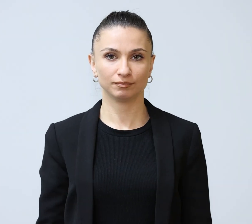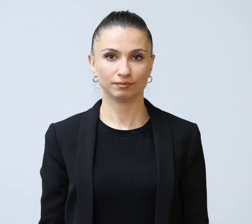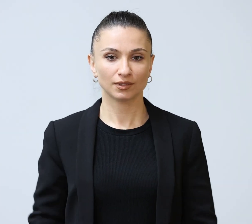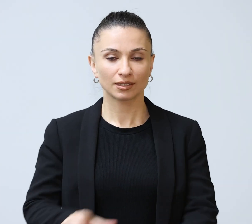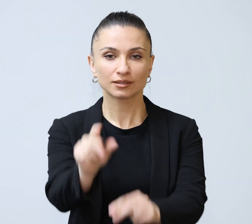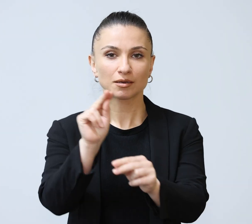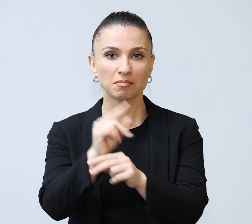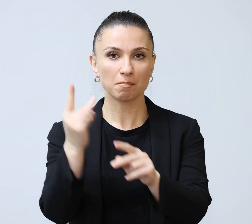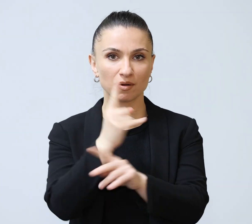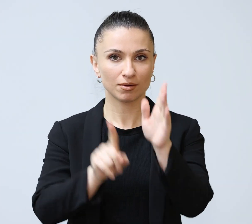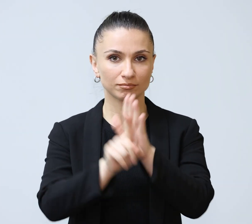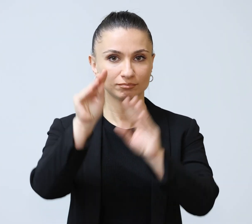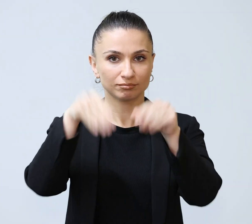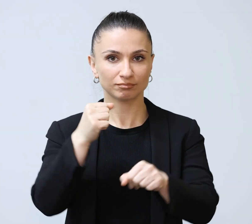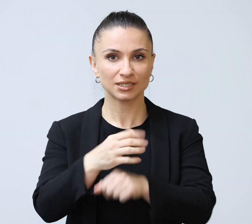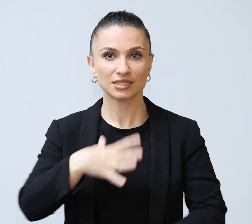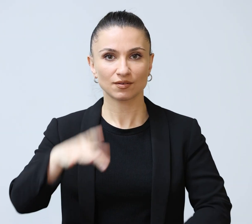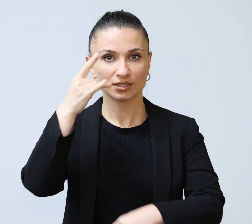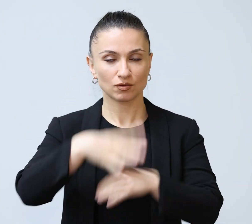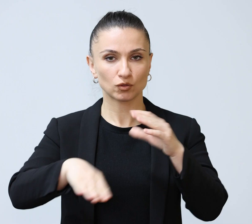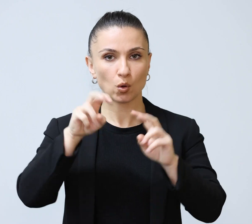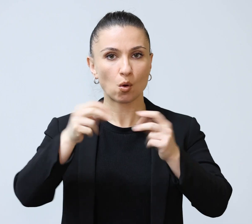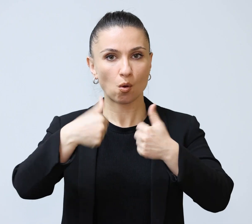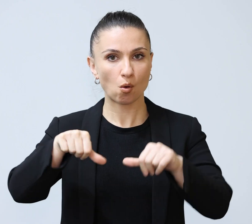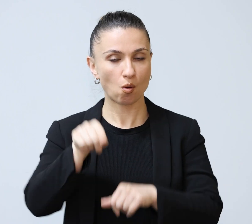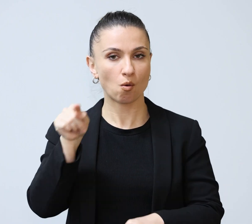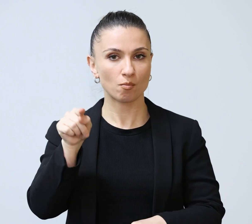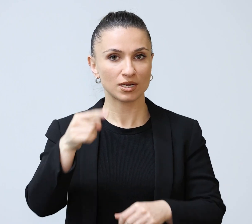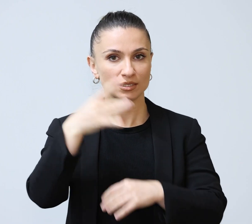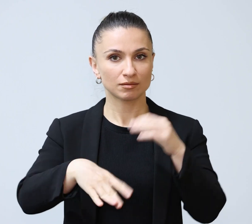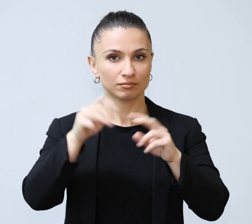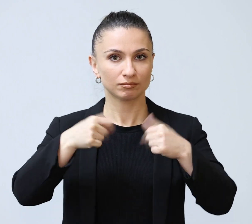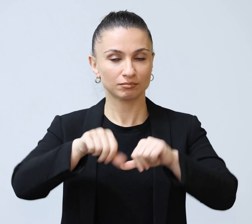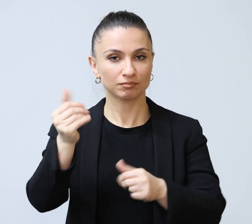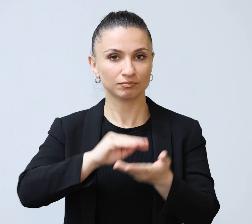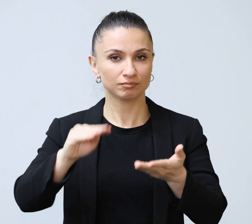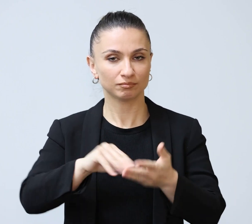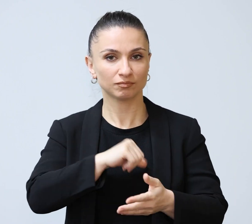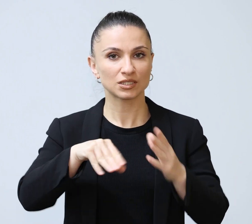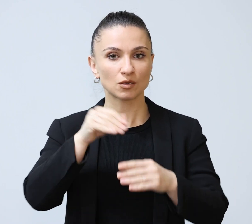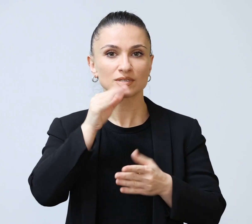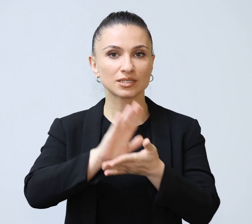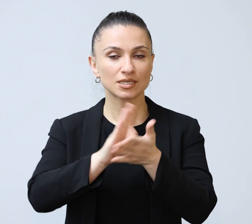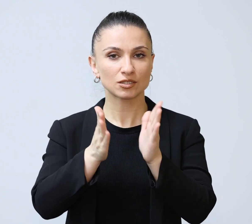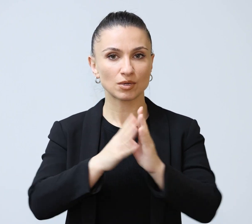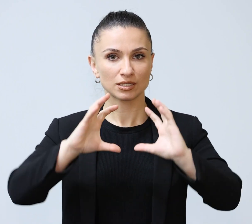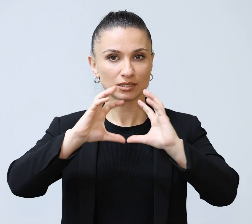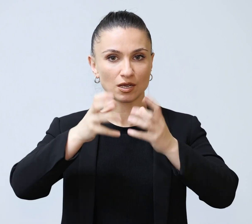ստեղծվել է Վրաստանի Կենտրոնական ընտրական հանձնաժողովի կողմից ընտրական համակարգերի միջազգային հիմնադրամի ֆինանսական աջակցությամբ,